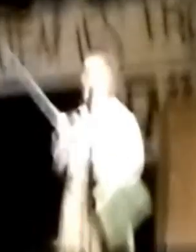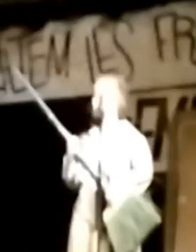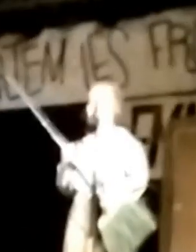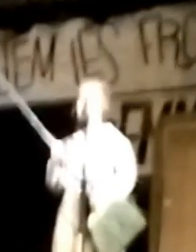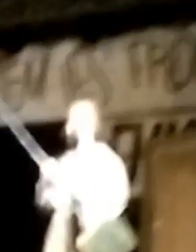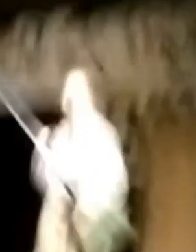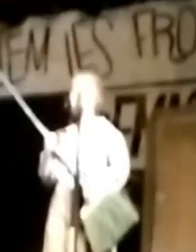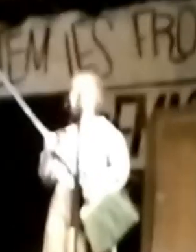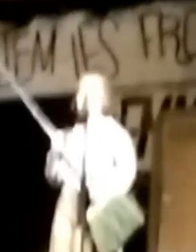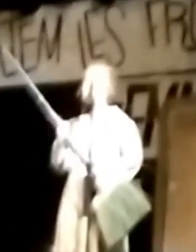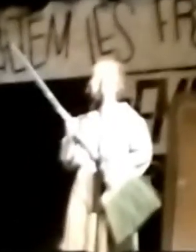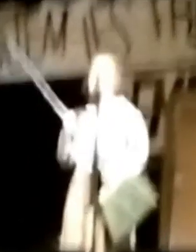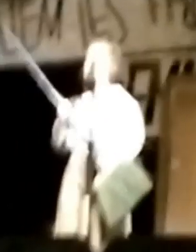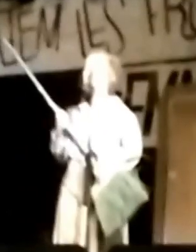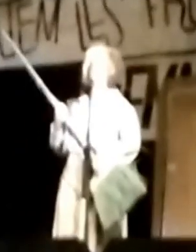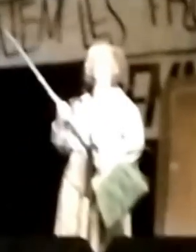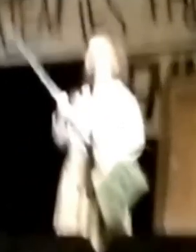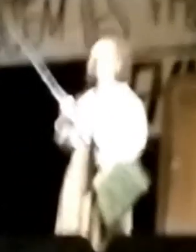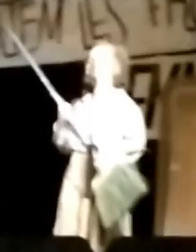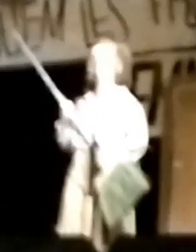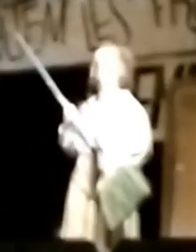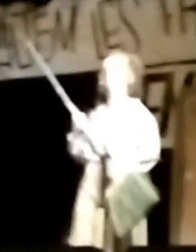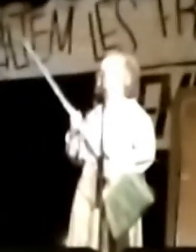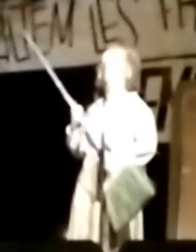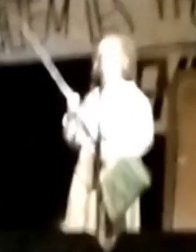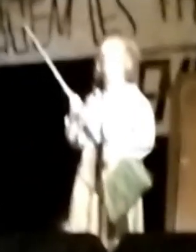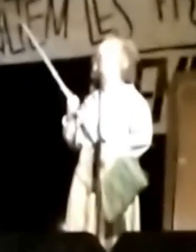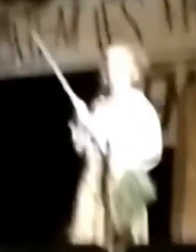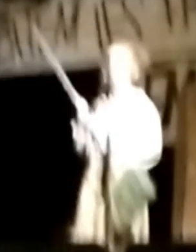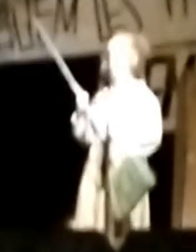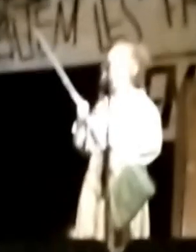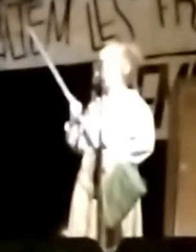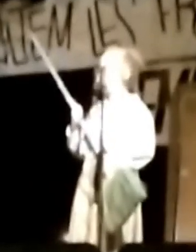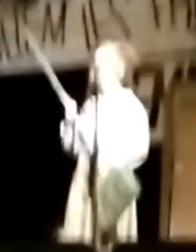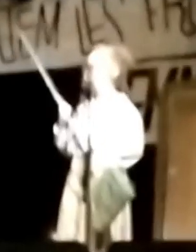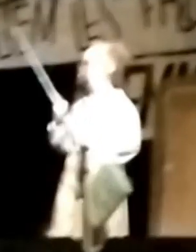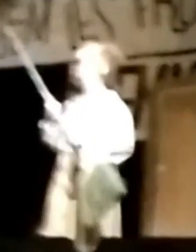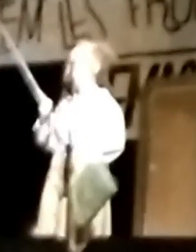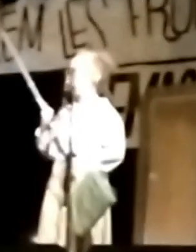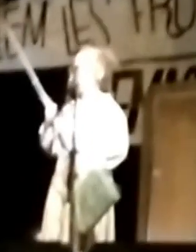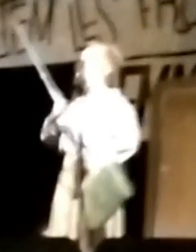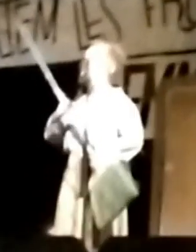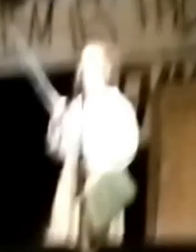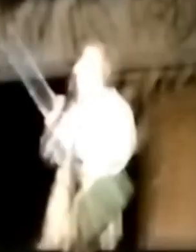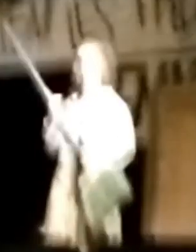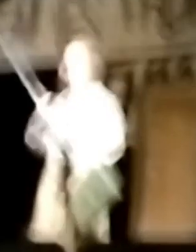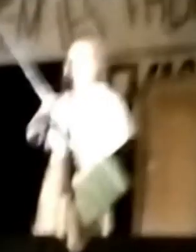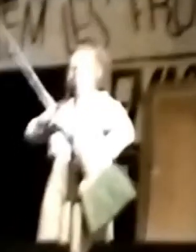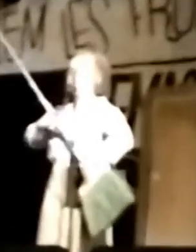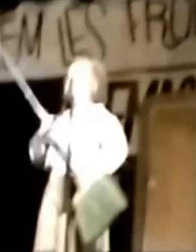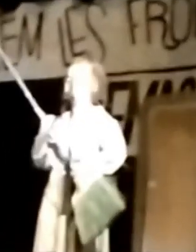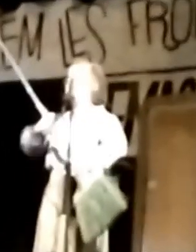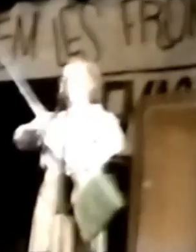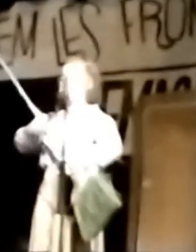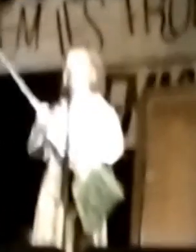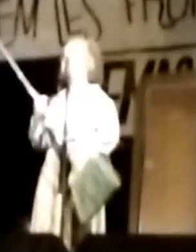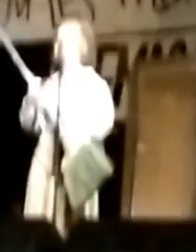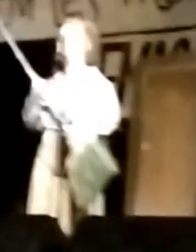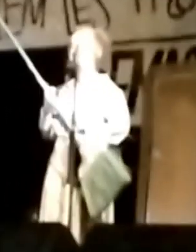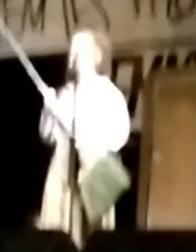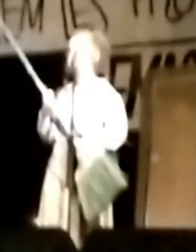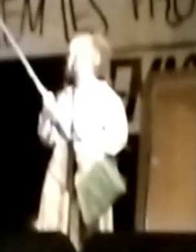segundo. Las penas de todo el mundo, las fronteras y los que nos